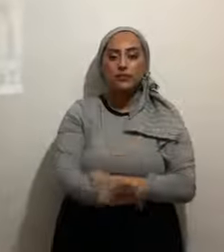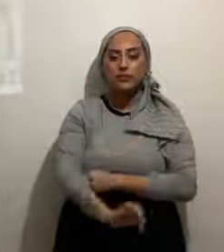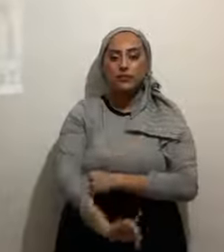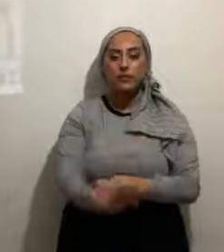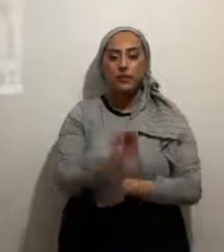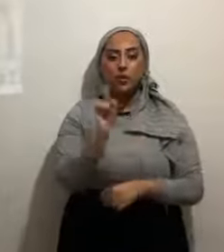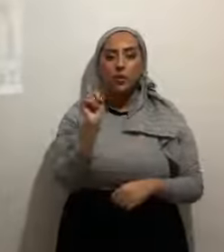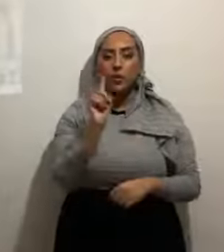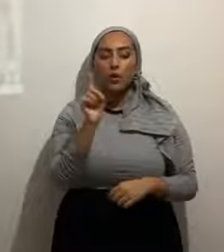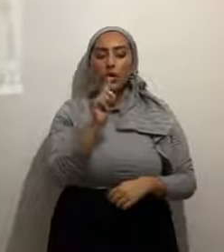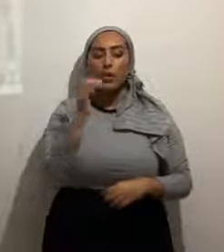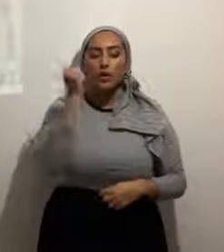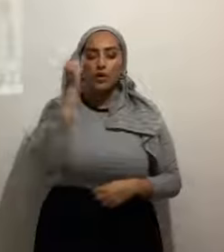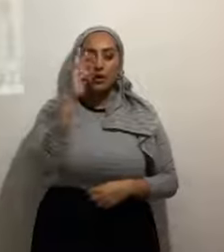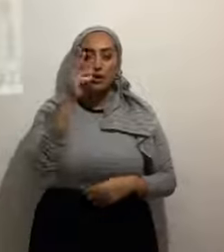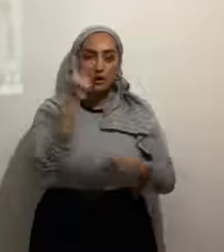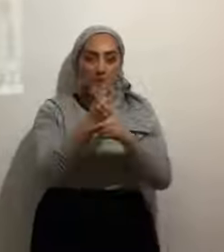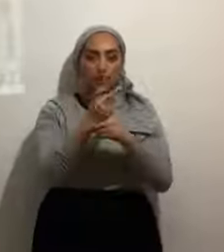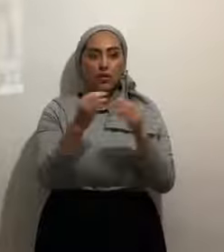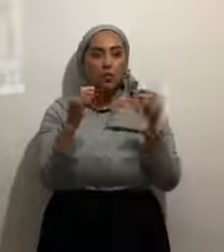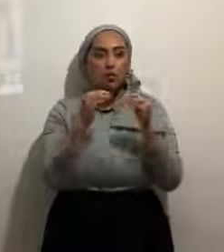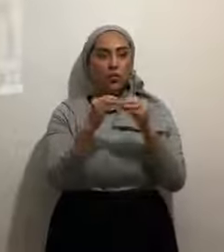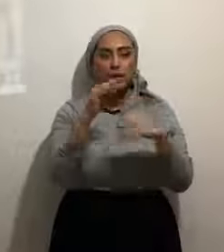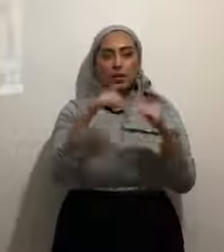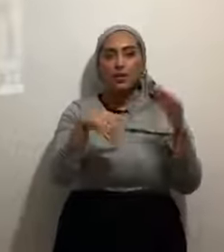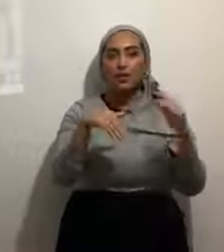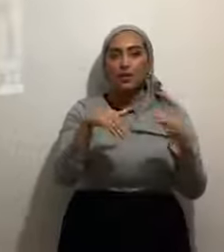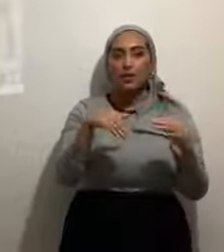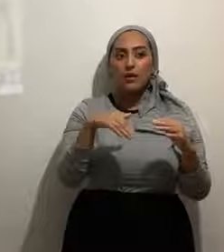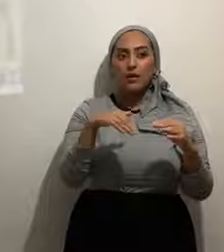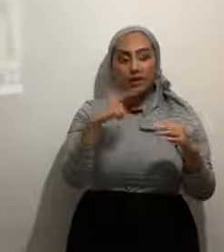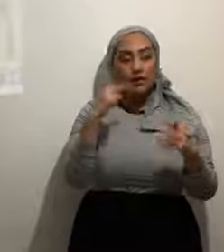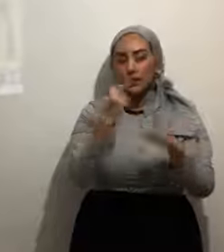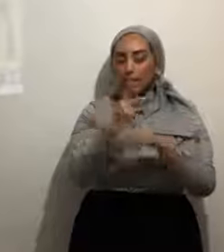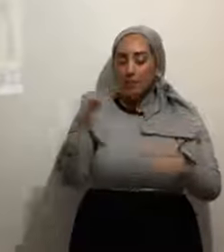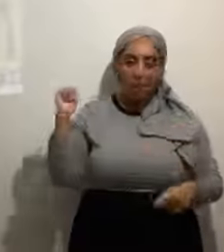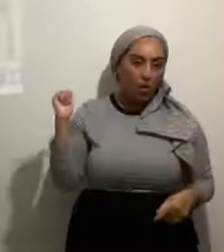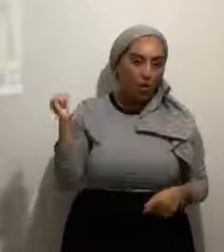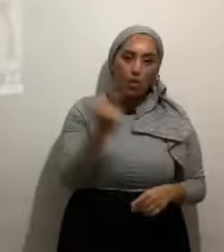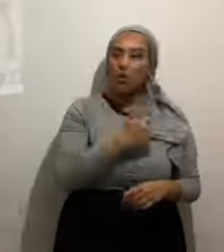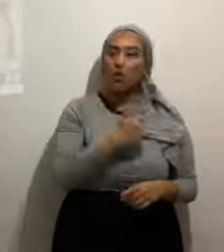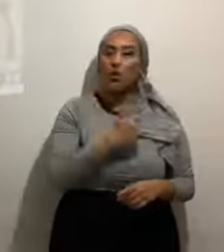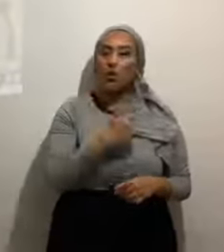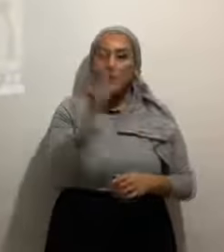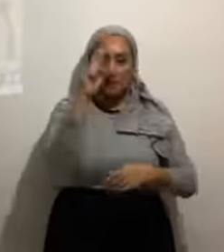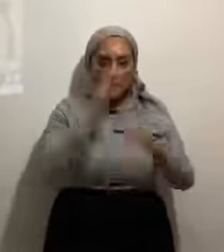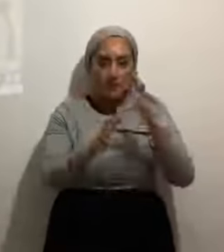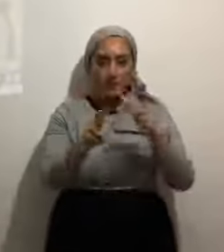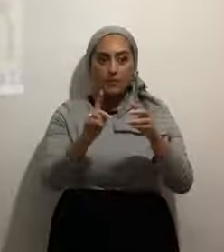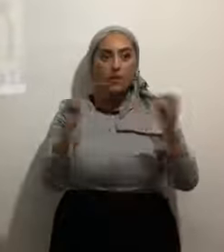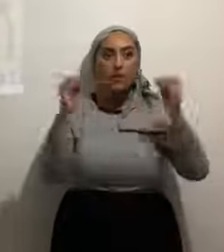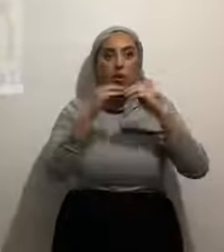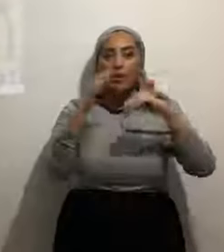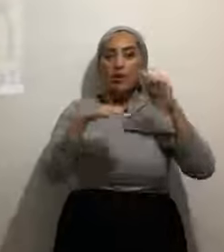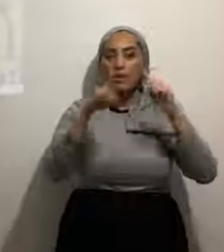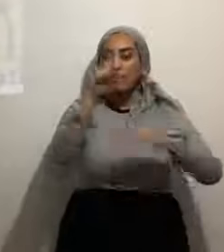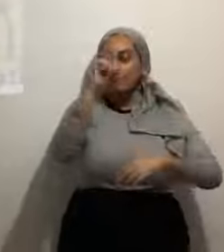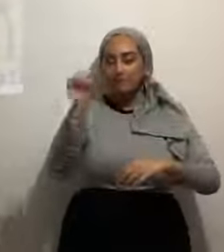donde Yahshua cumplió más de 1,000, cumplió todas las profecías, pero me refiero a más de 1,000 profecías que están escritas en la